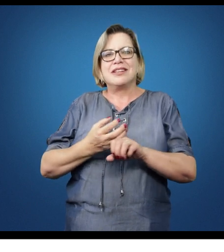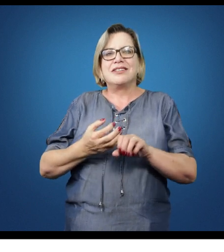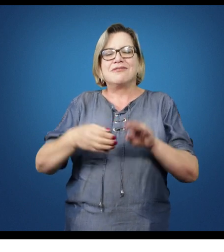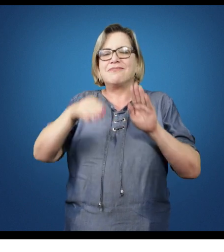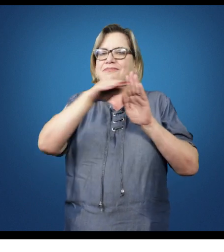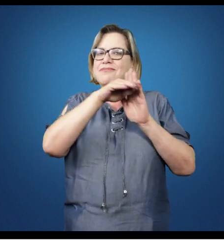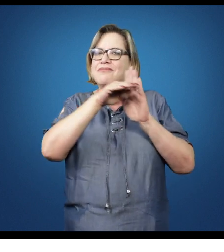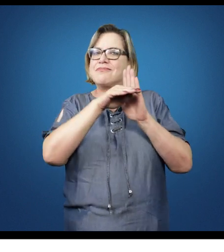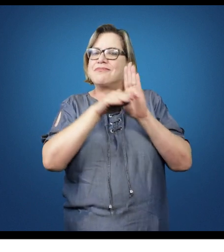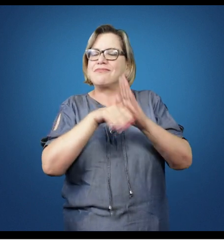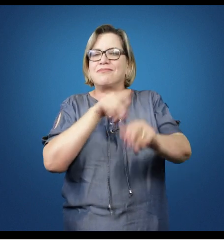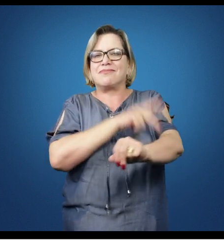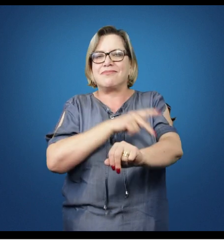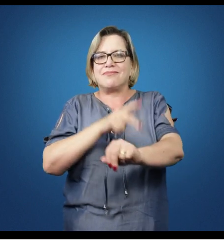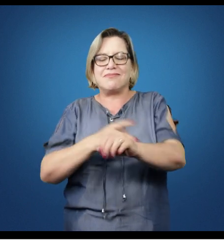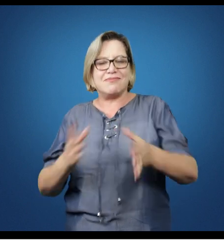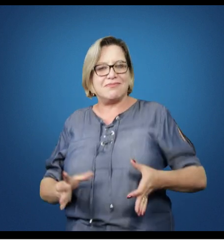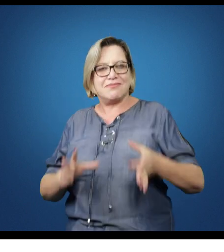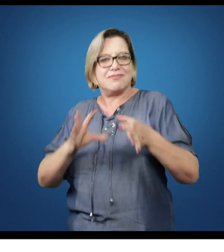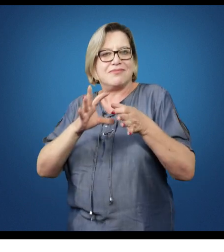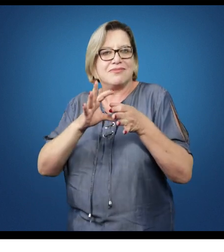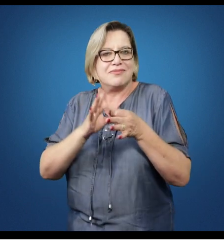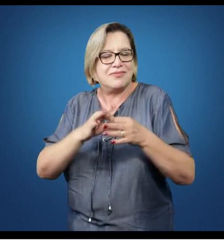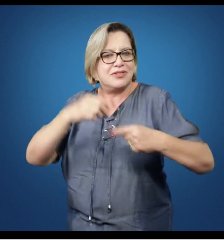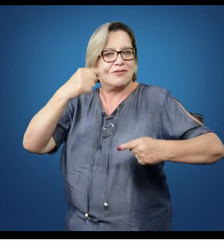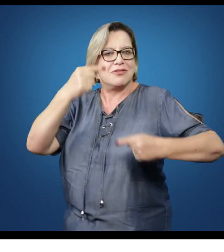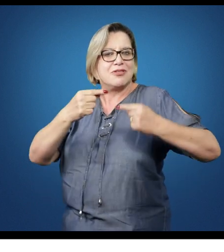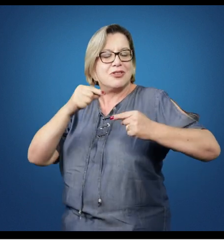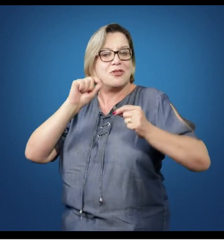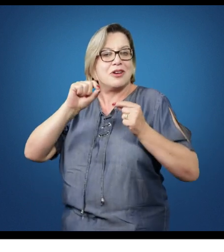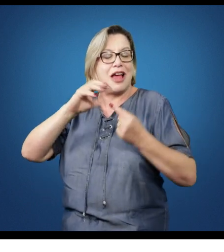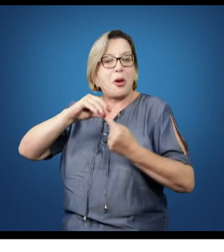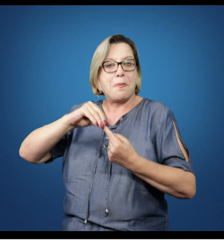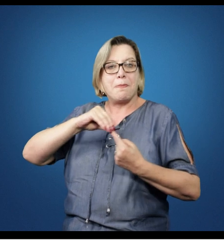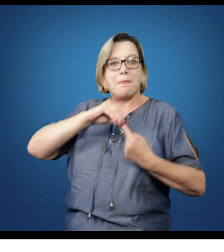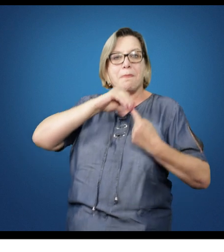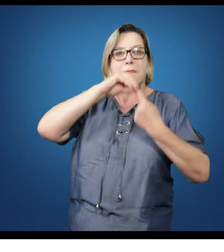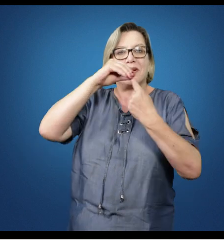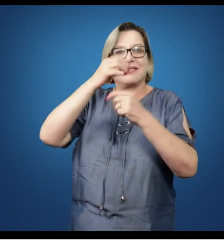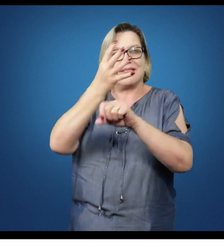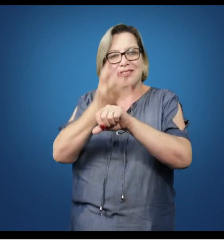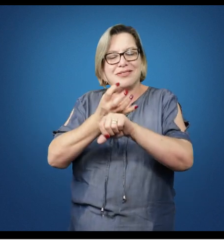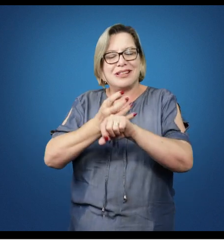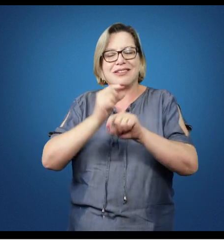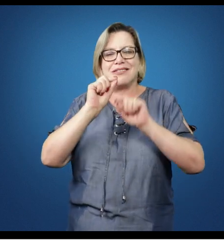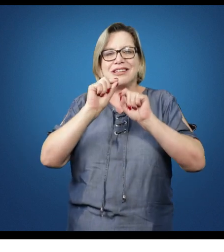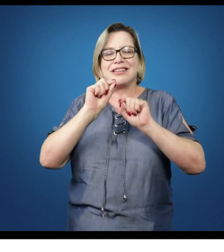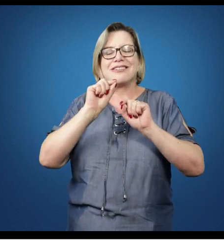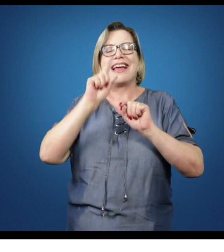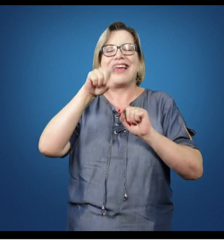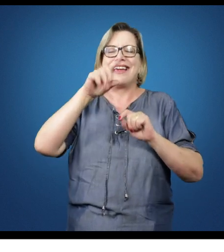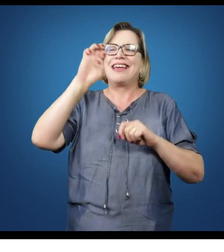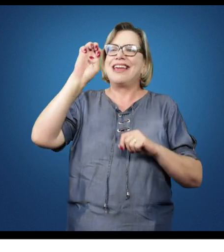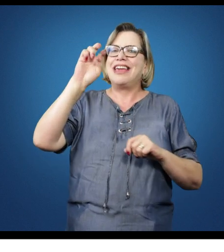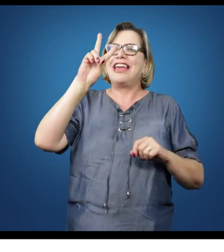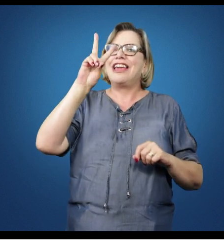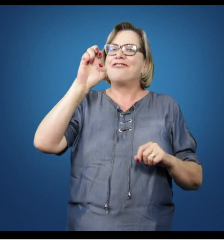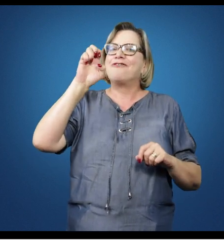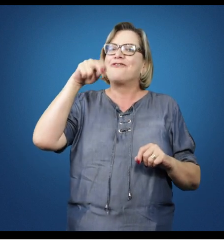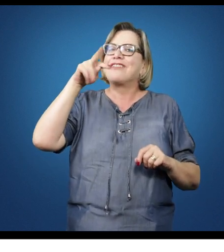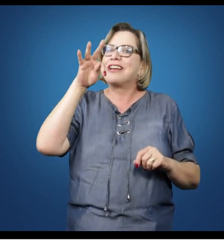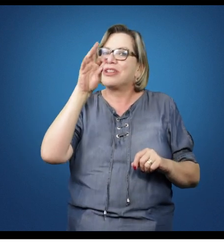com vocês a questão primordial dessa disciplina que é o nosso evento um evento